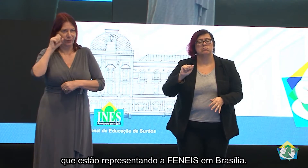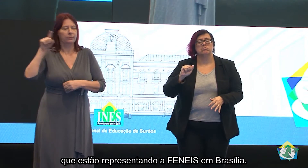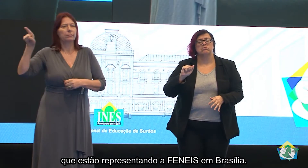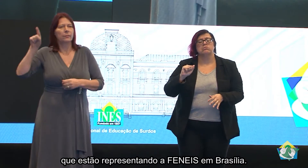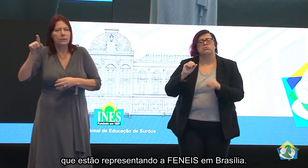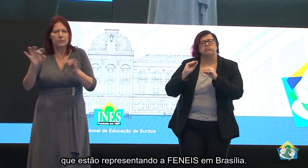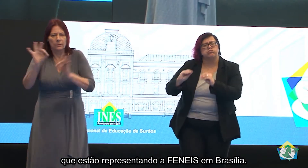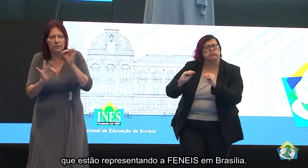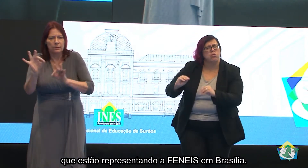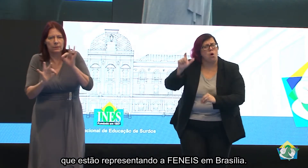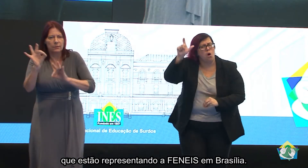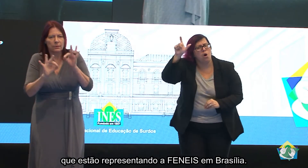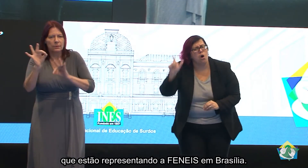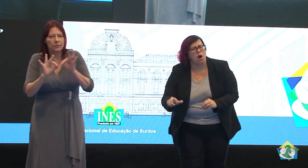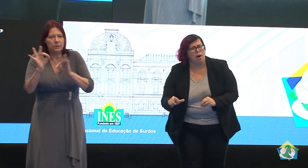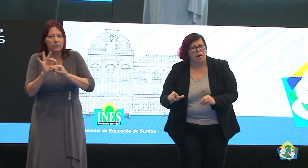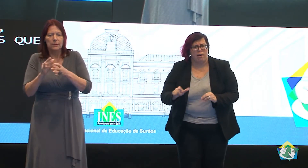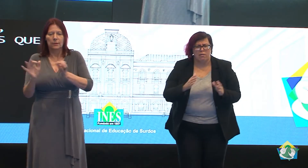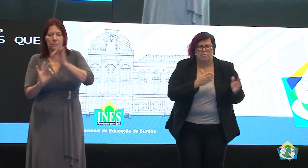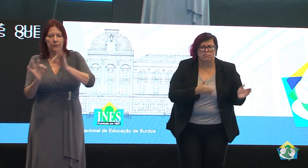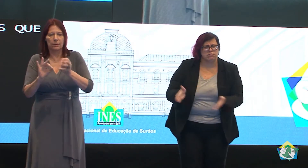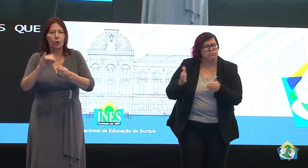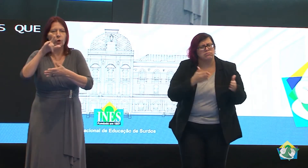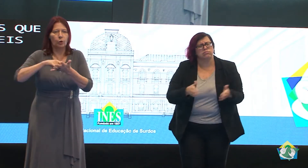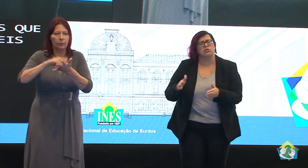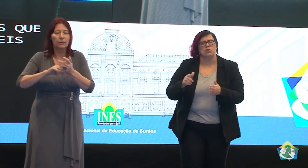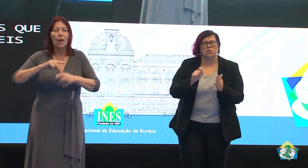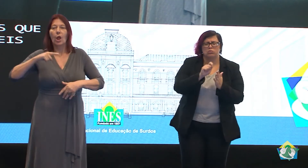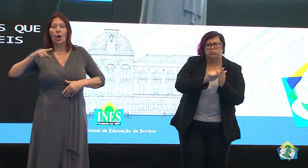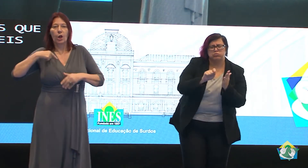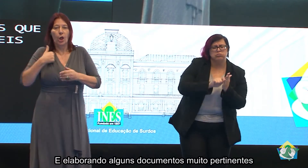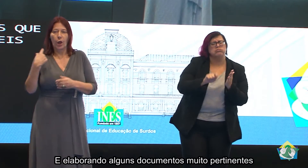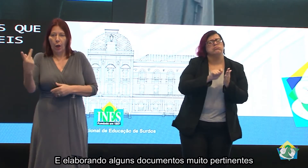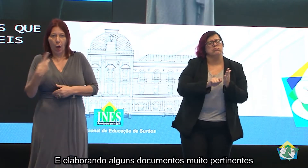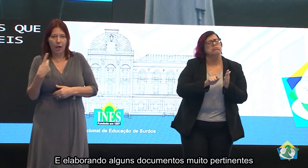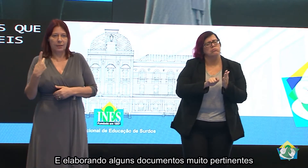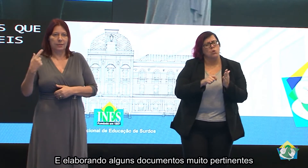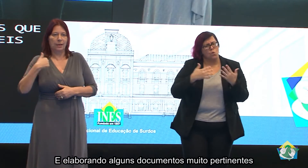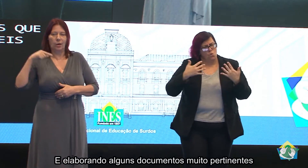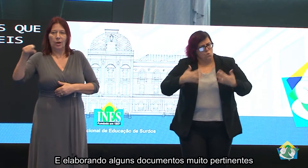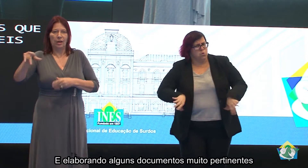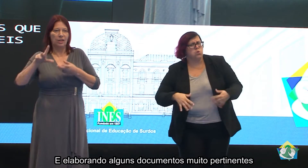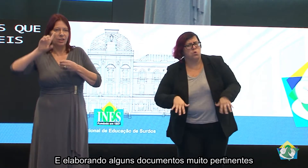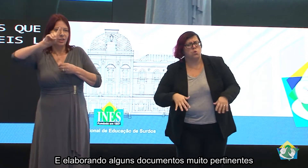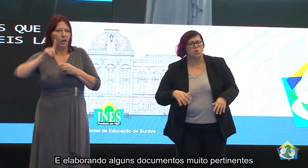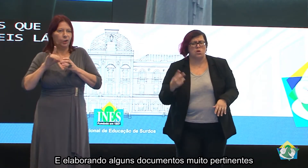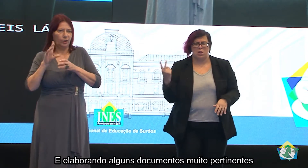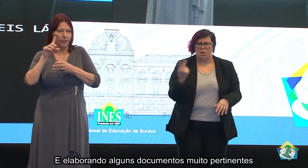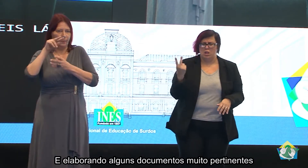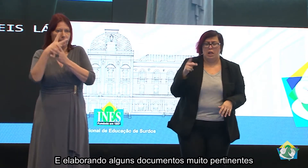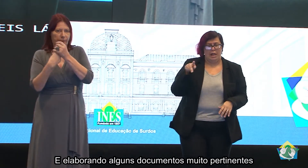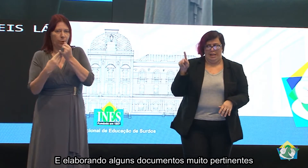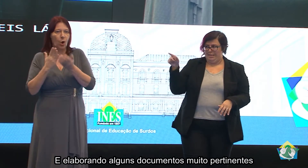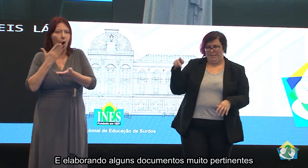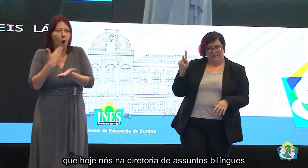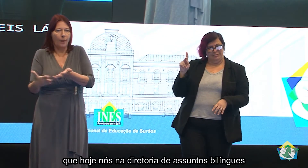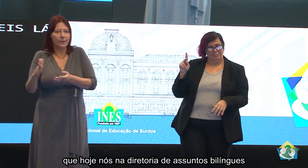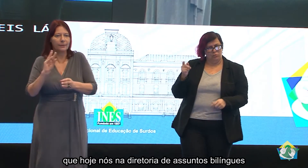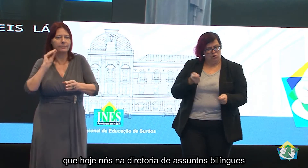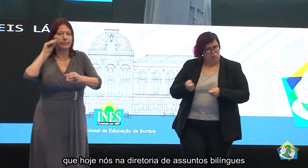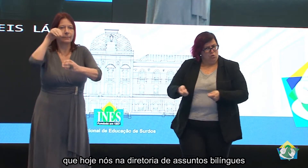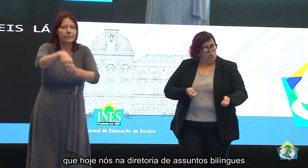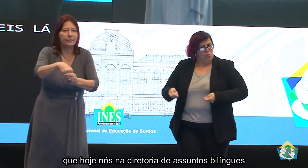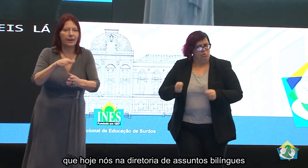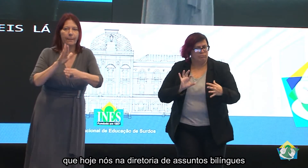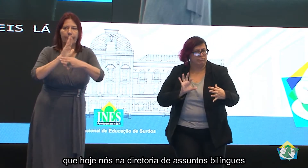a FENEI lá em Brasília. e elaborando alguns documentos muito pertinentes